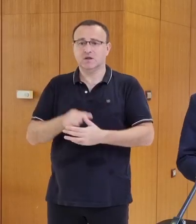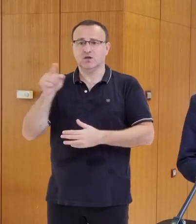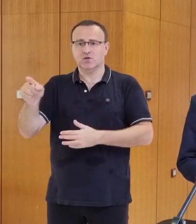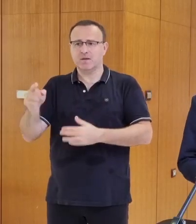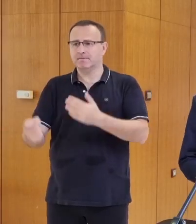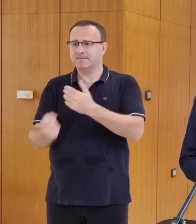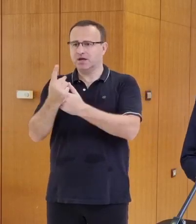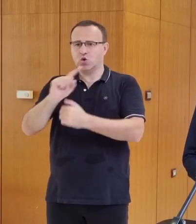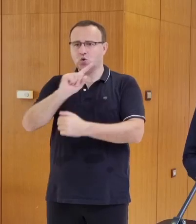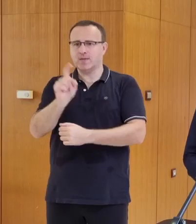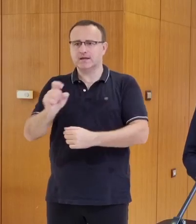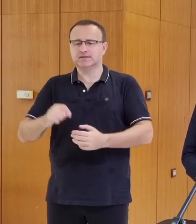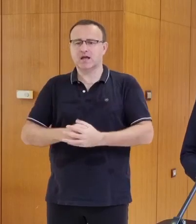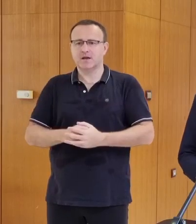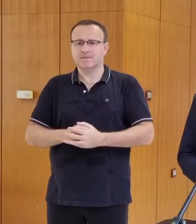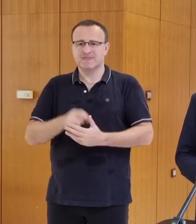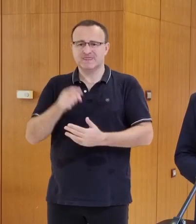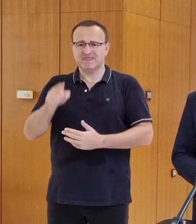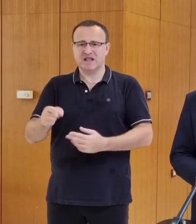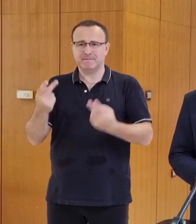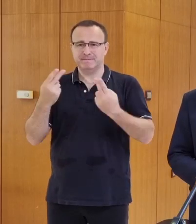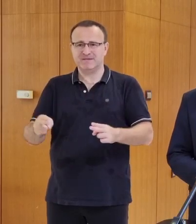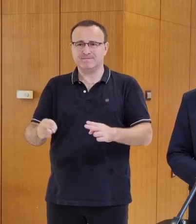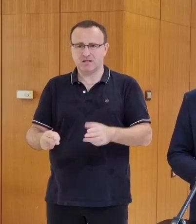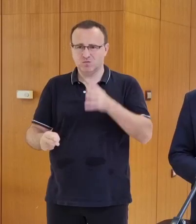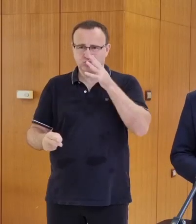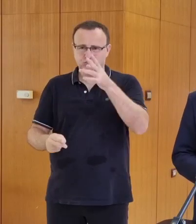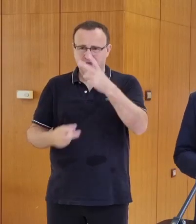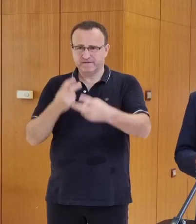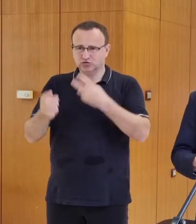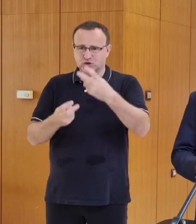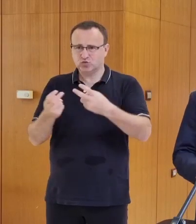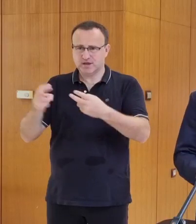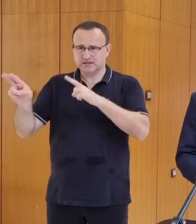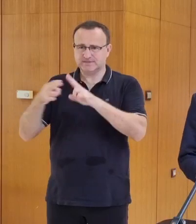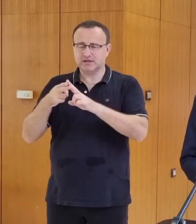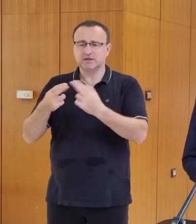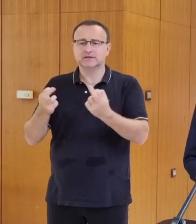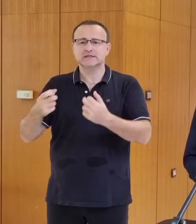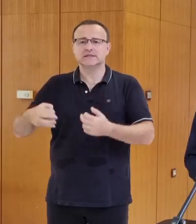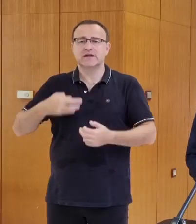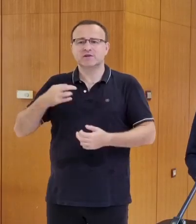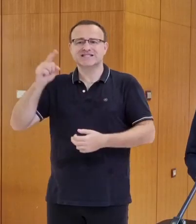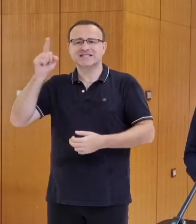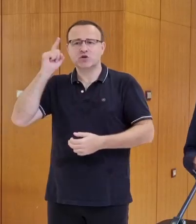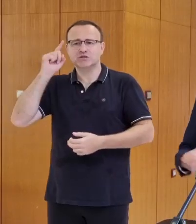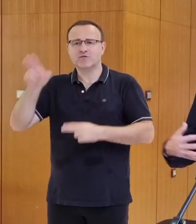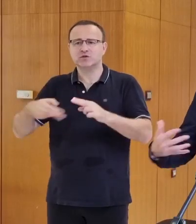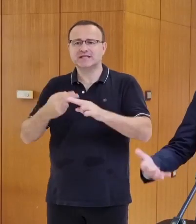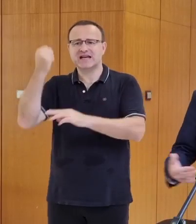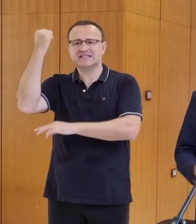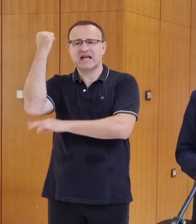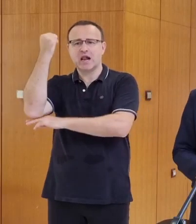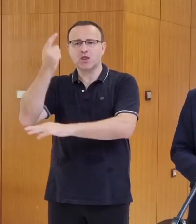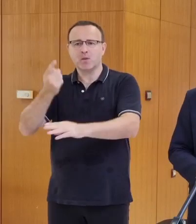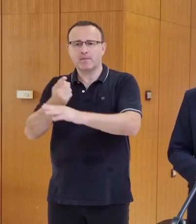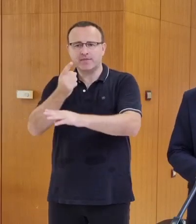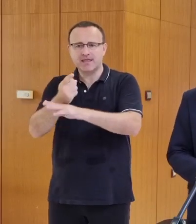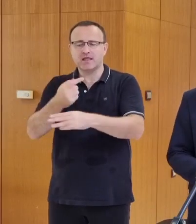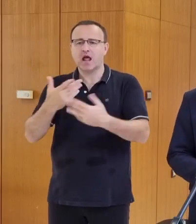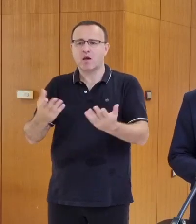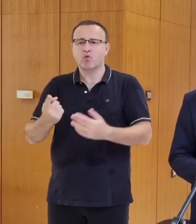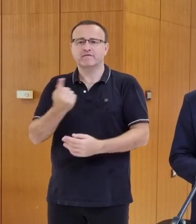vyvstala otázka, či ex offo bude tento prípad prešetrený, pretože zdravotnú starostlivosť na základe podnetu alebo aj vlastnej iniciatíve